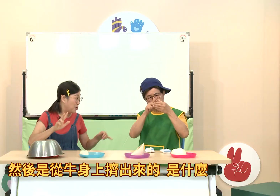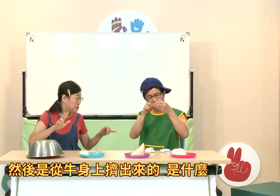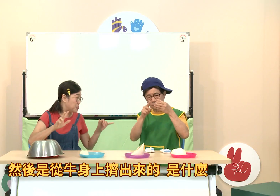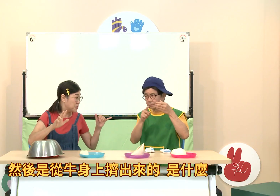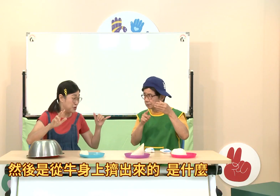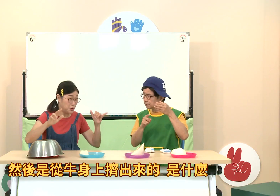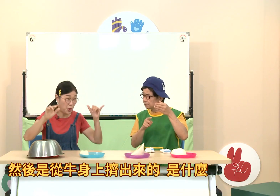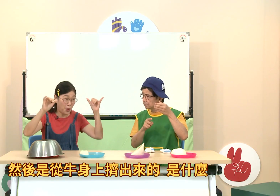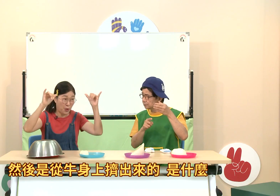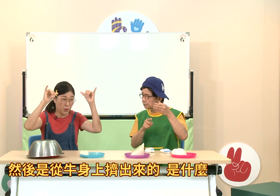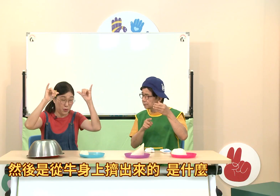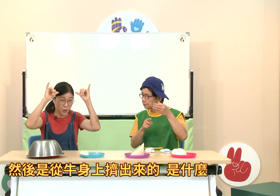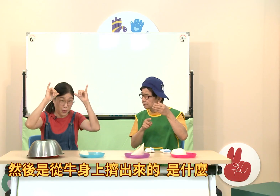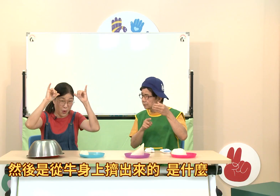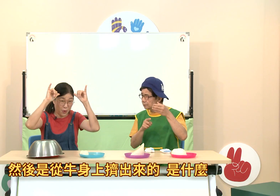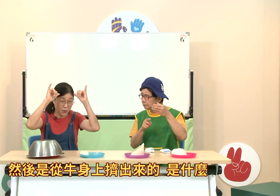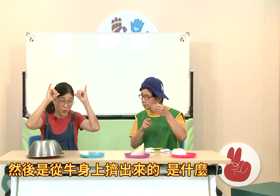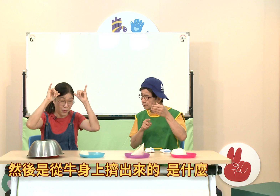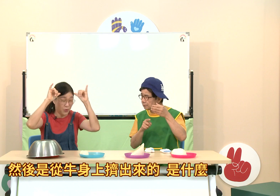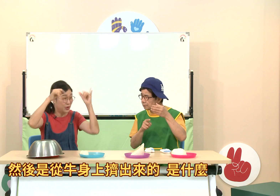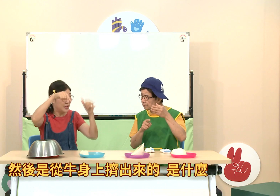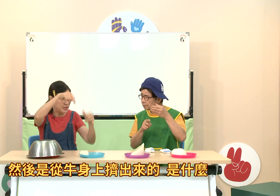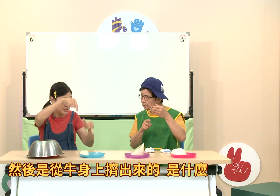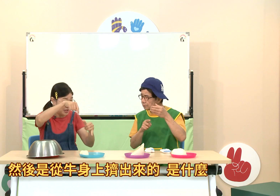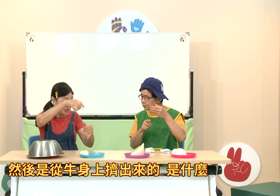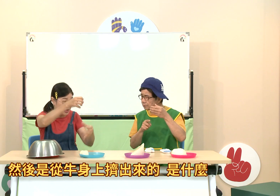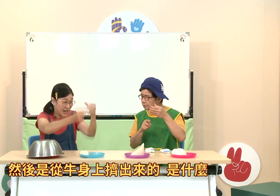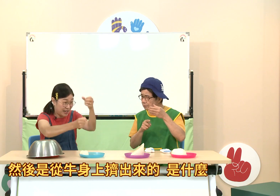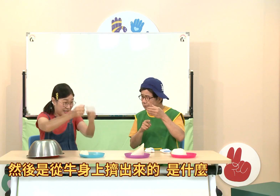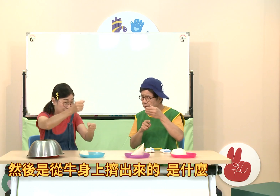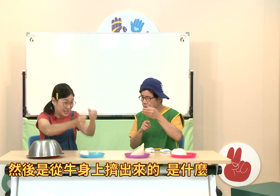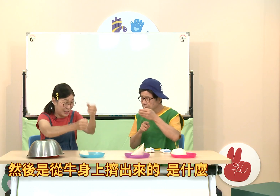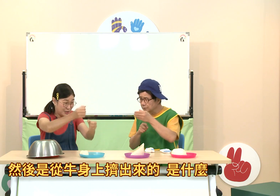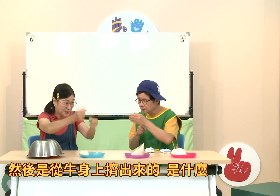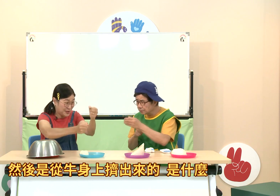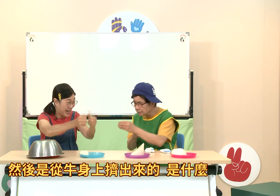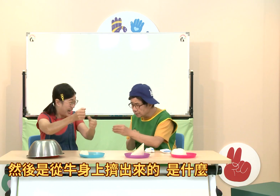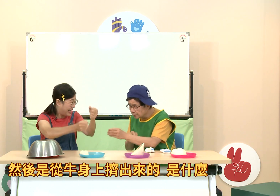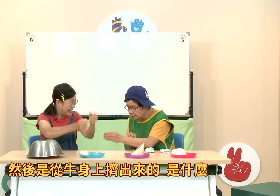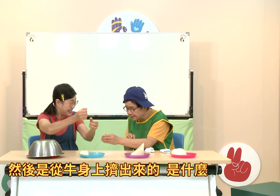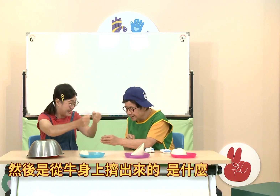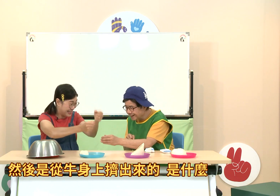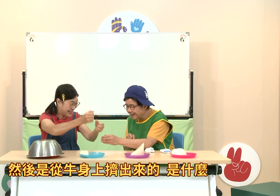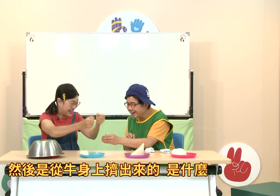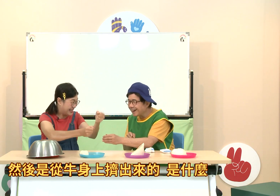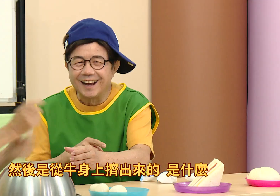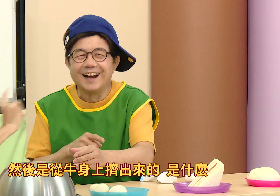是從牛身上擠出來的是什麼